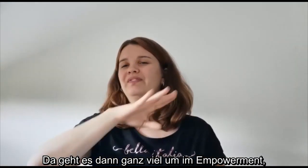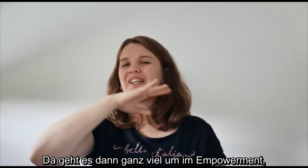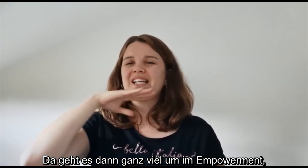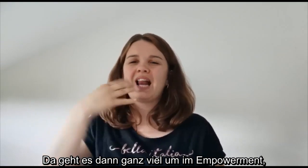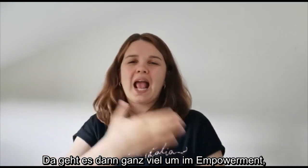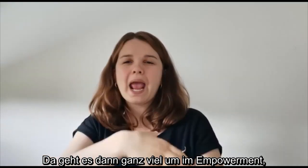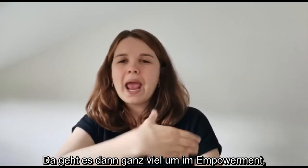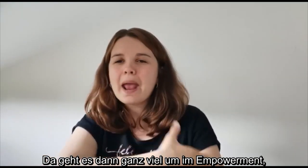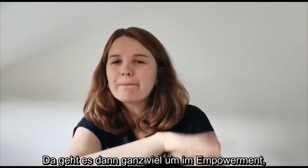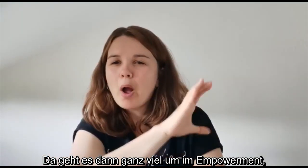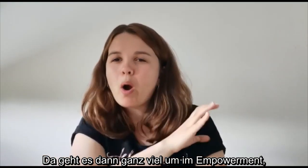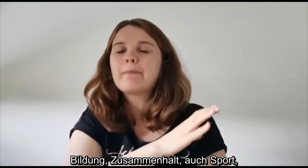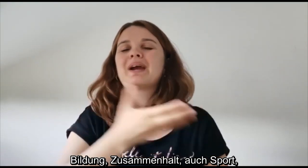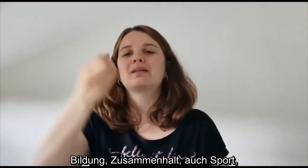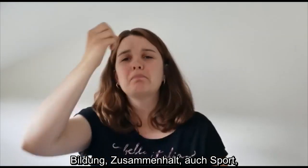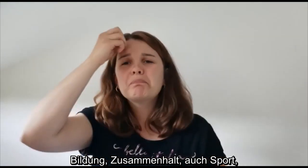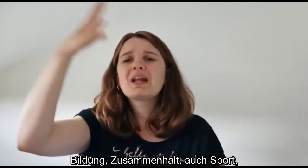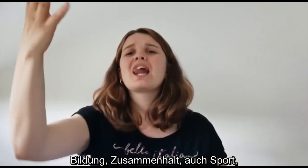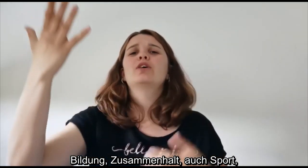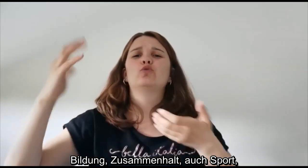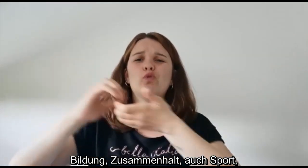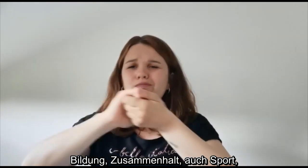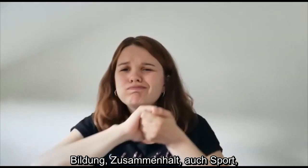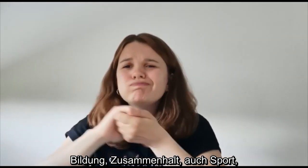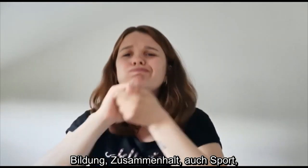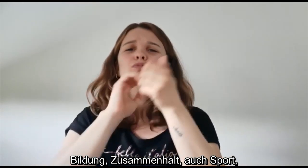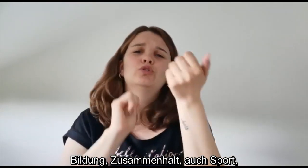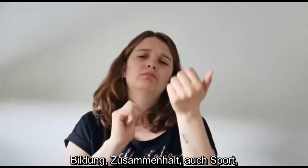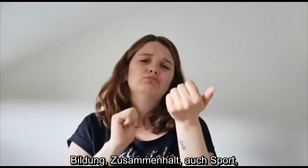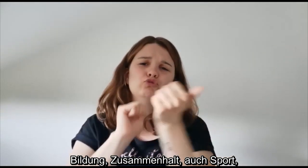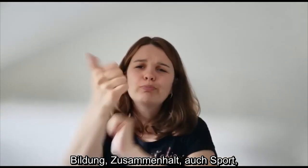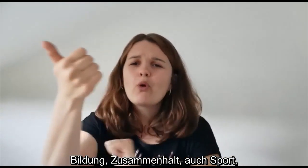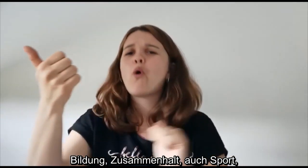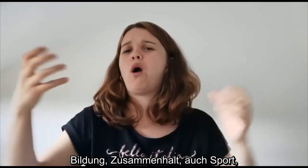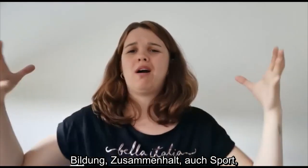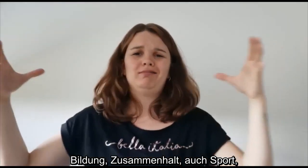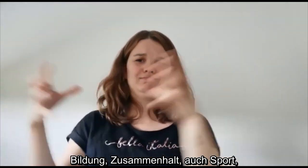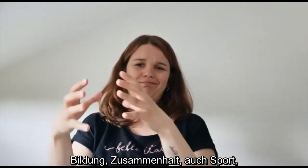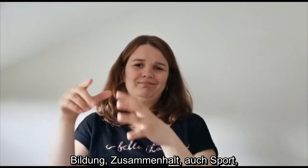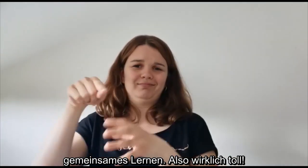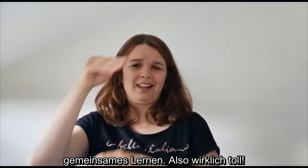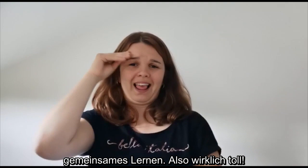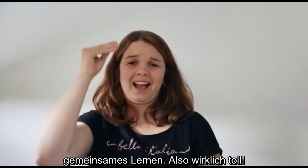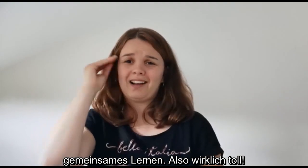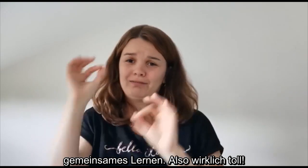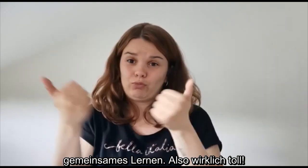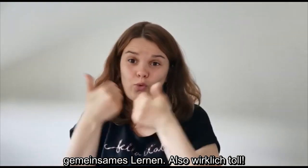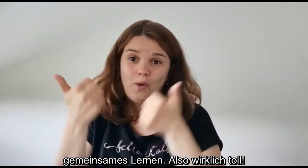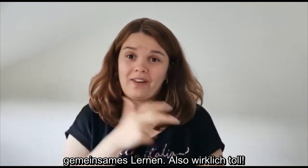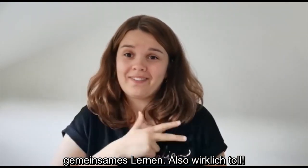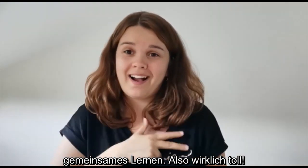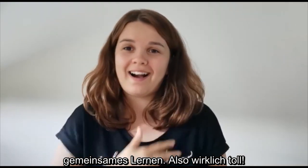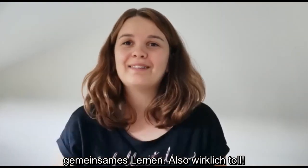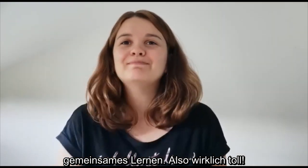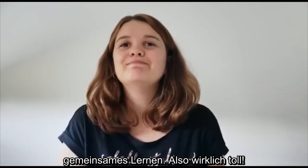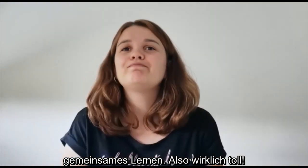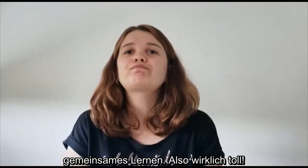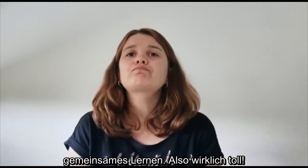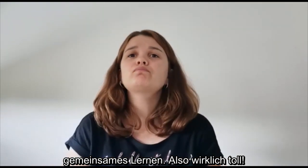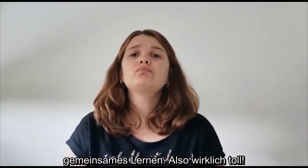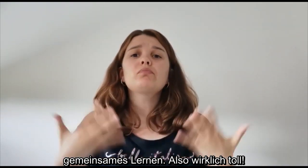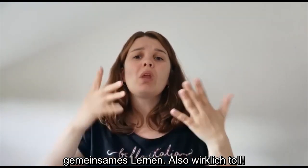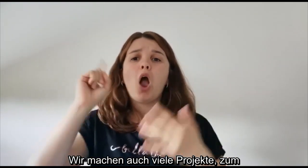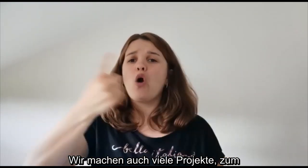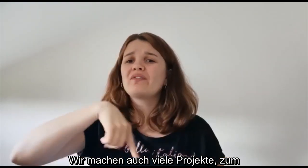Da geht es dann ganz viel um Empowerment Bildung, Zusammenhalt, auch Sport Gemeinsam lernen, also